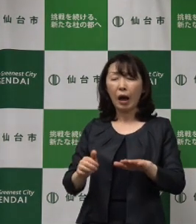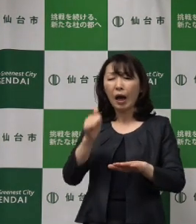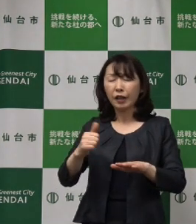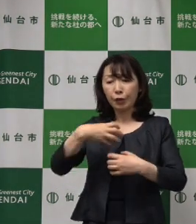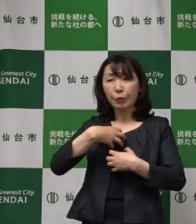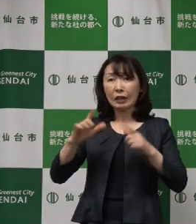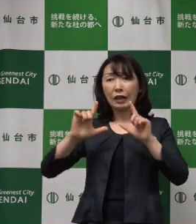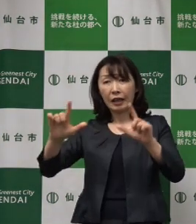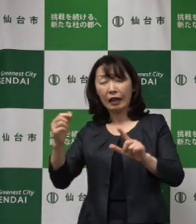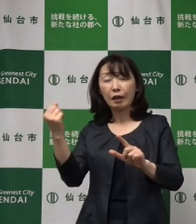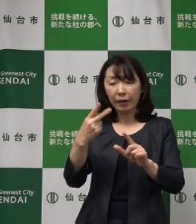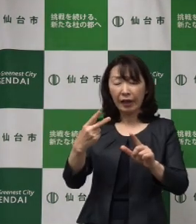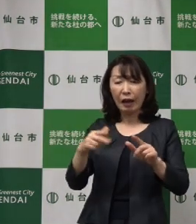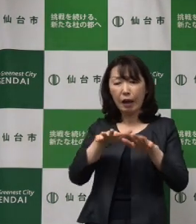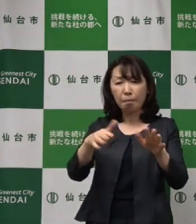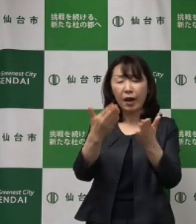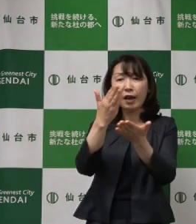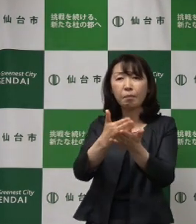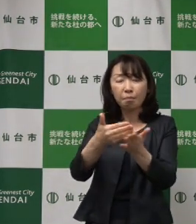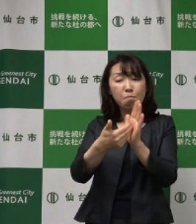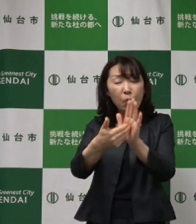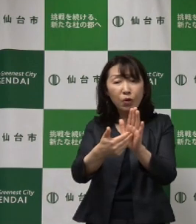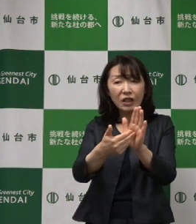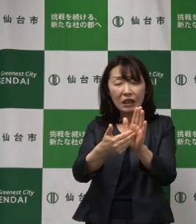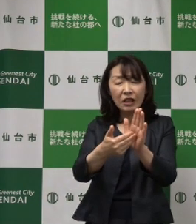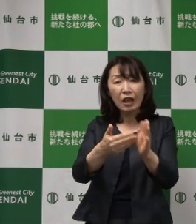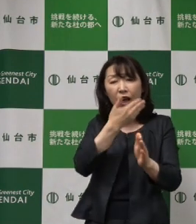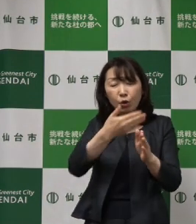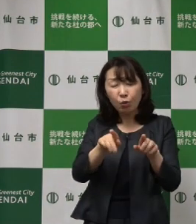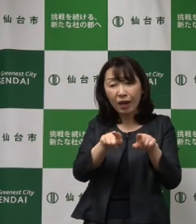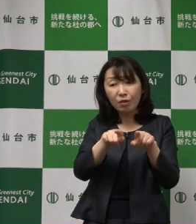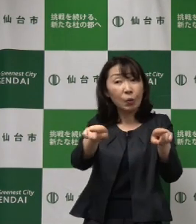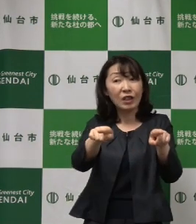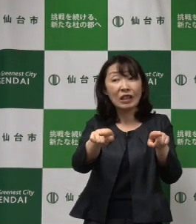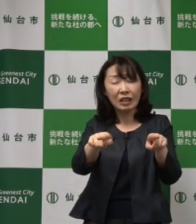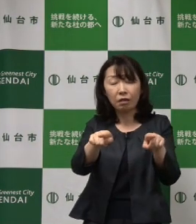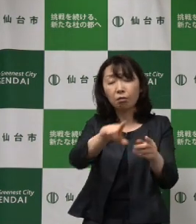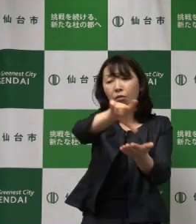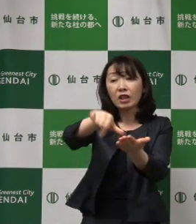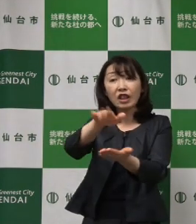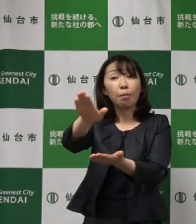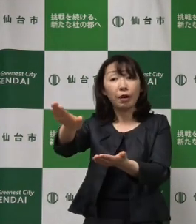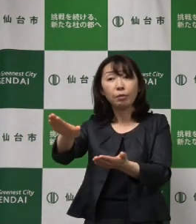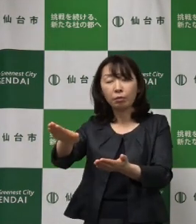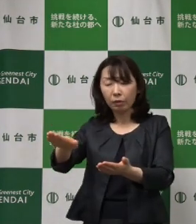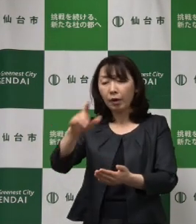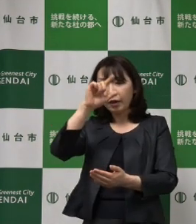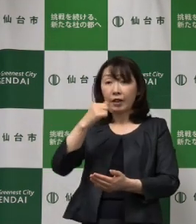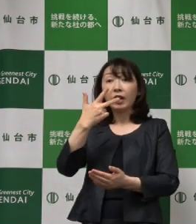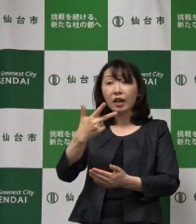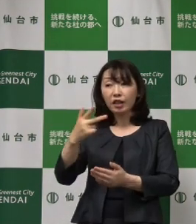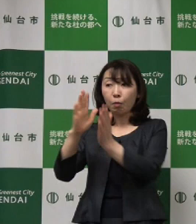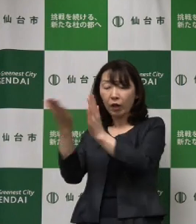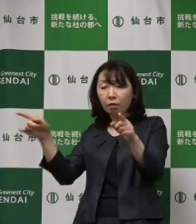言やまん延防止等重点措置あるいは本市においても独自の緊急事態宣言が出ているなどいろいろな感染